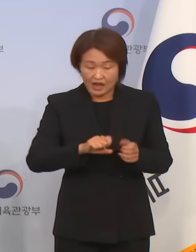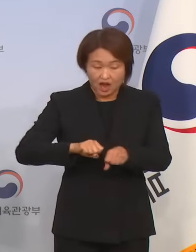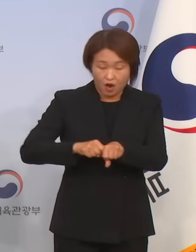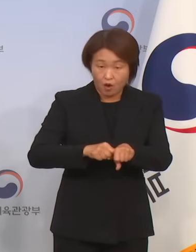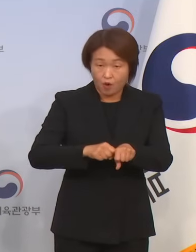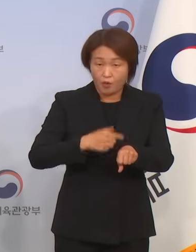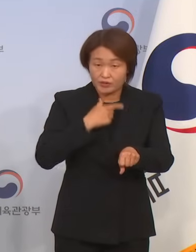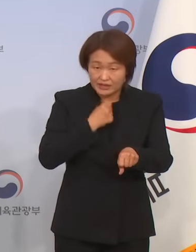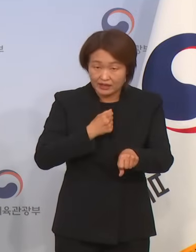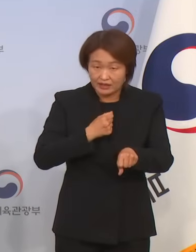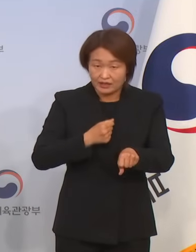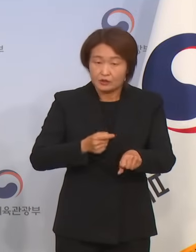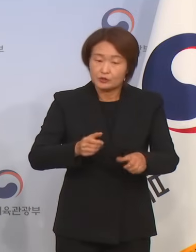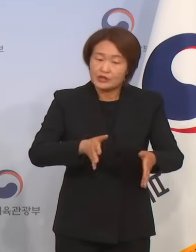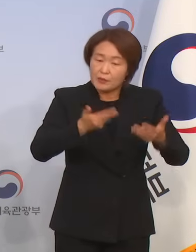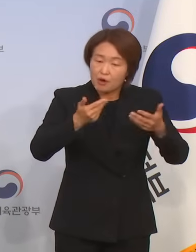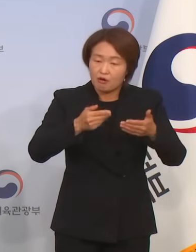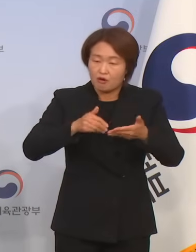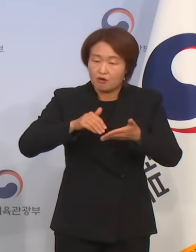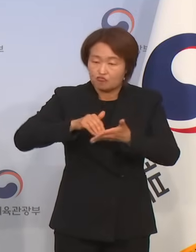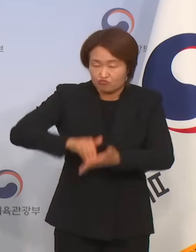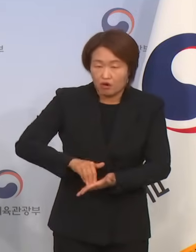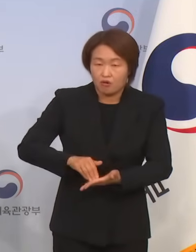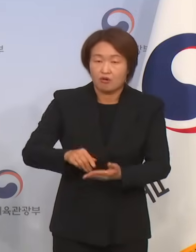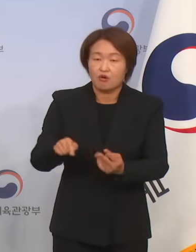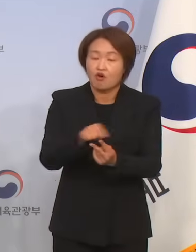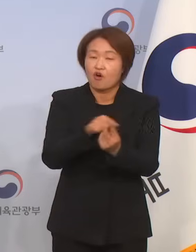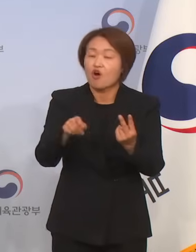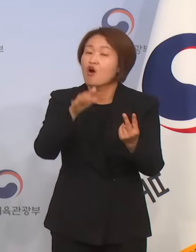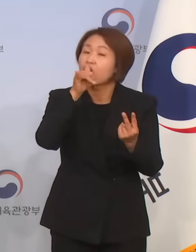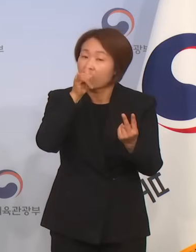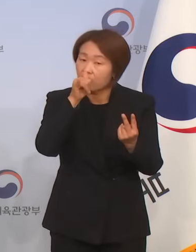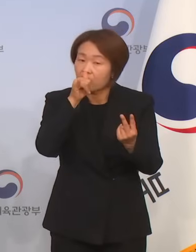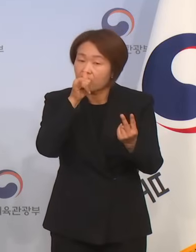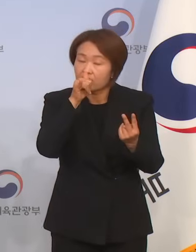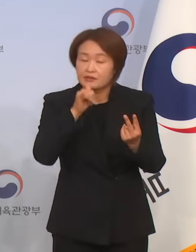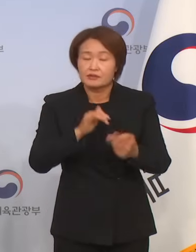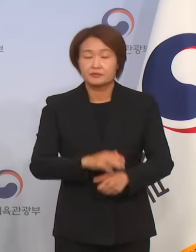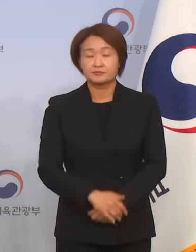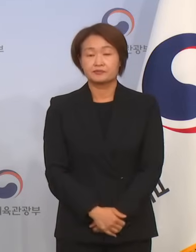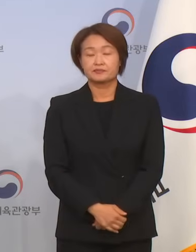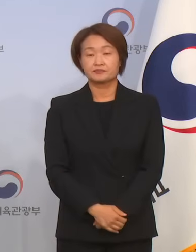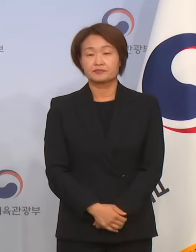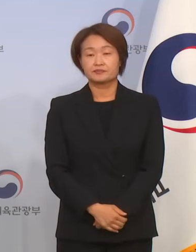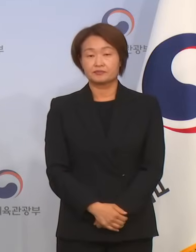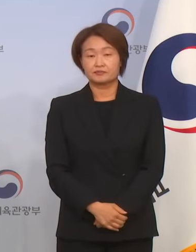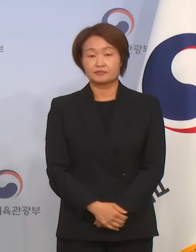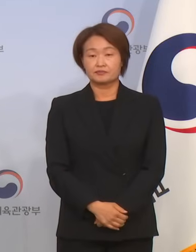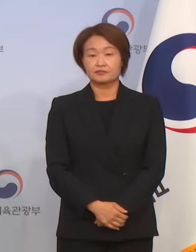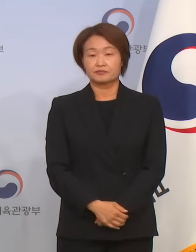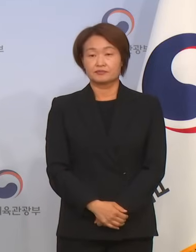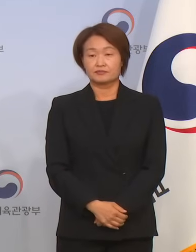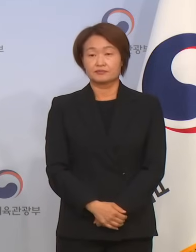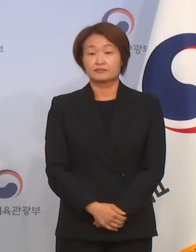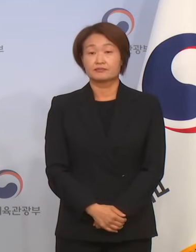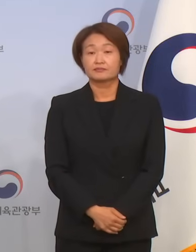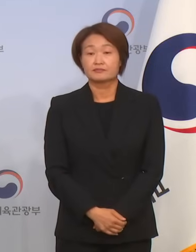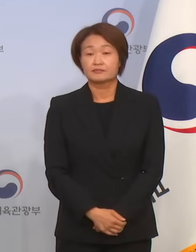때 경징계와 중징계를 구분해서 요구하도록 되어 있습니다. 그래서 물론